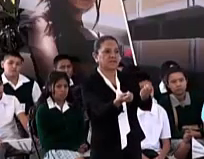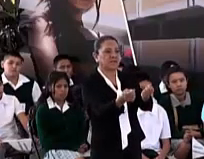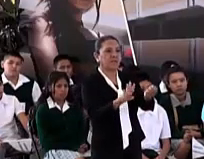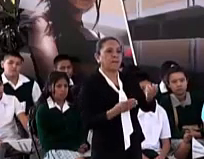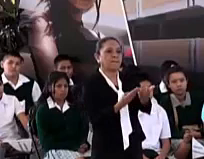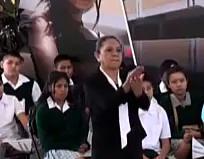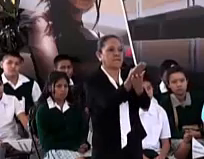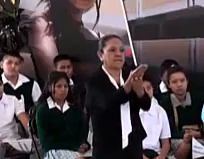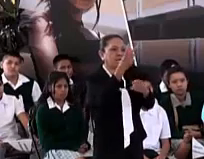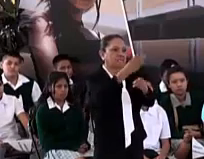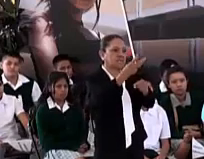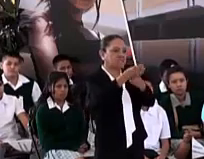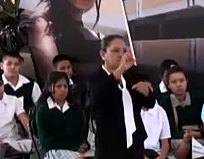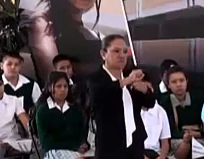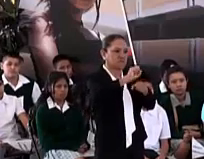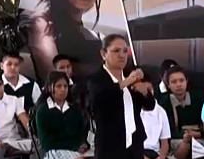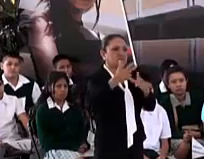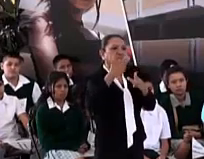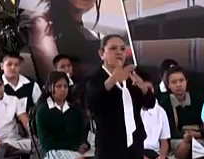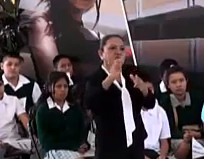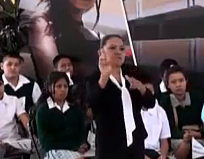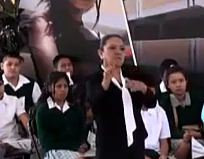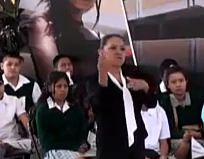la beca de tercero de secundaria hasta la universidad.